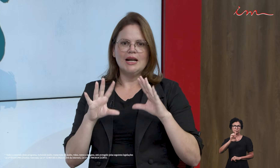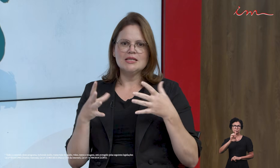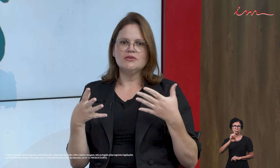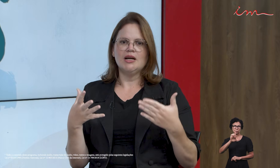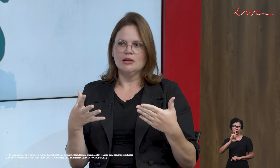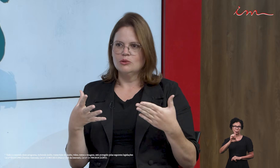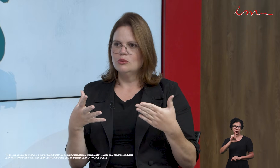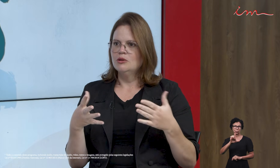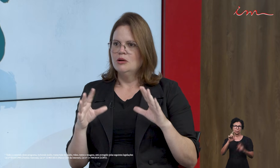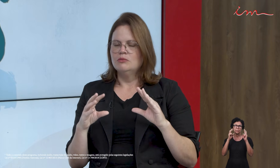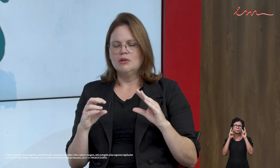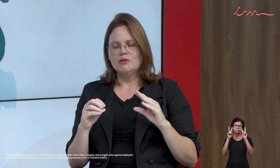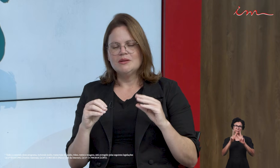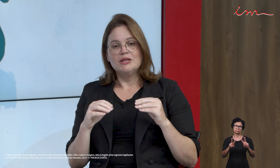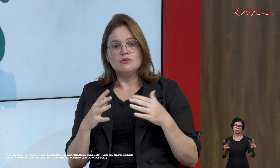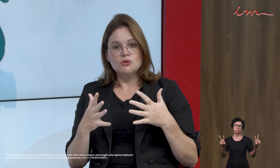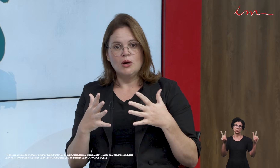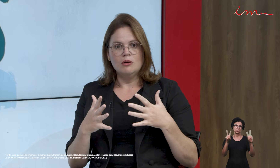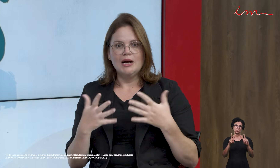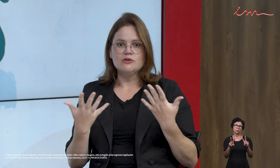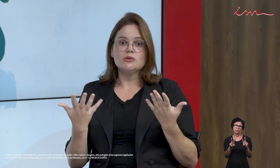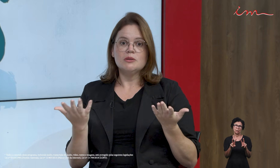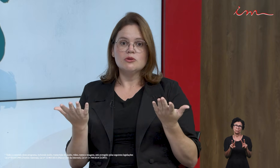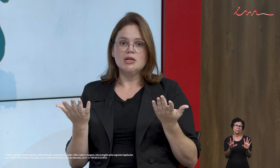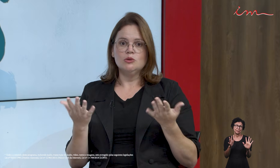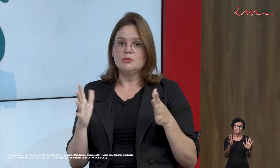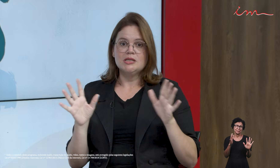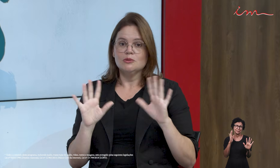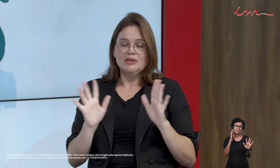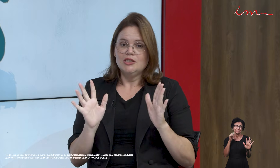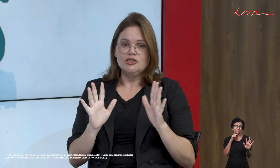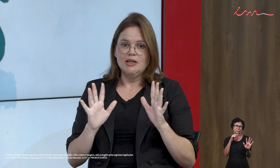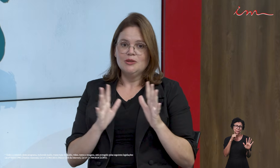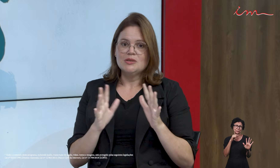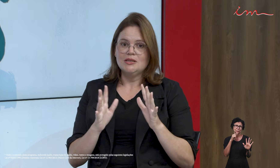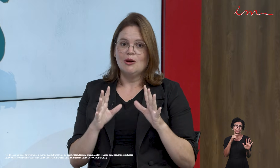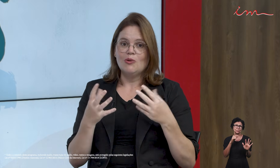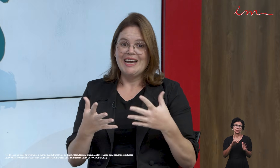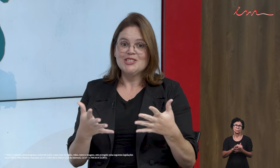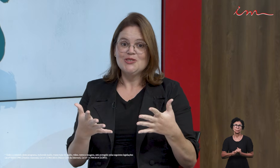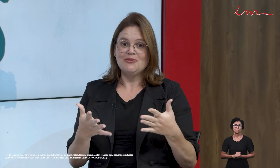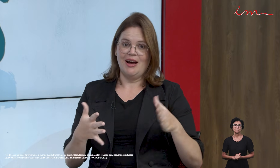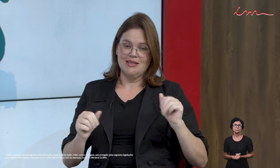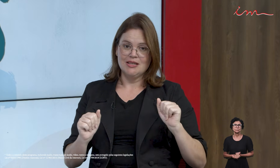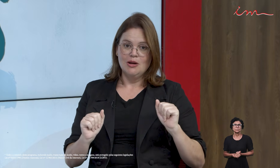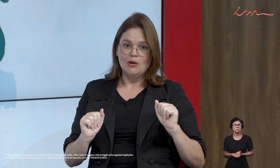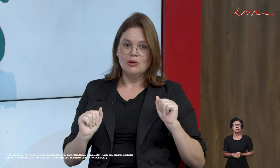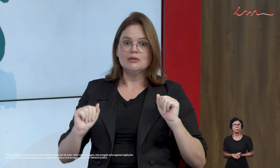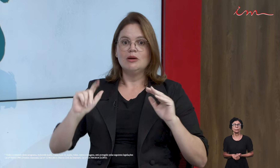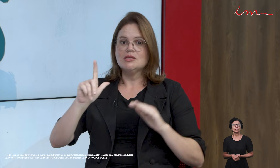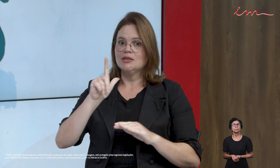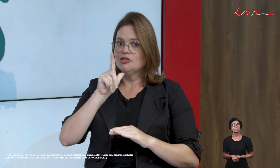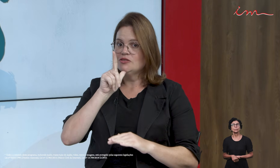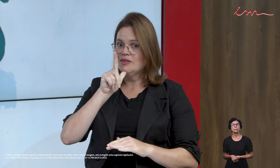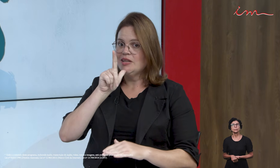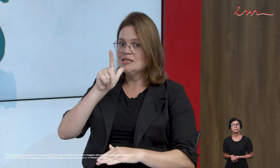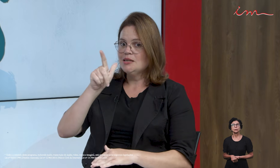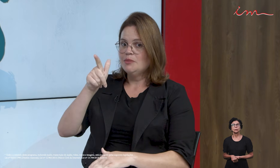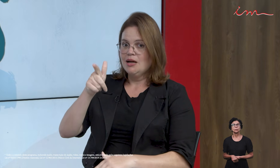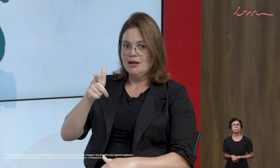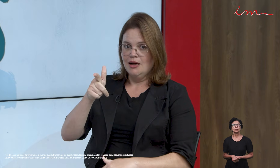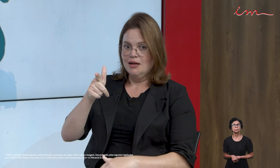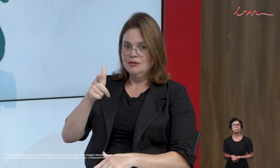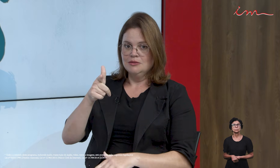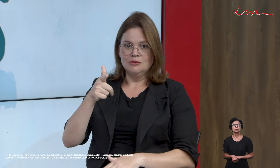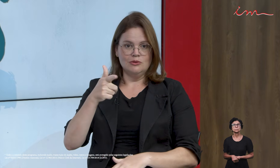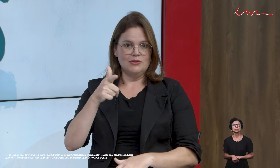um classificador, uma coisa mais visual, caso os irmãos tenham dúvida. Se eu não entendi ainda o sinal, o que a gente faz? Ó, tem o sinal, a gente vai trazer